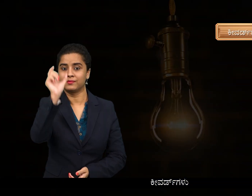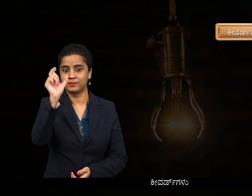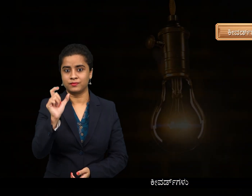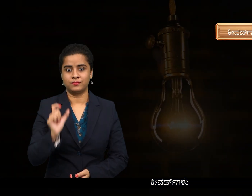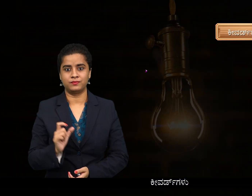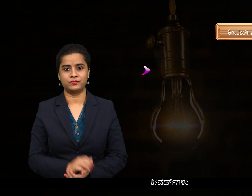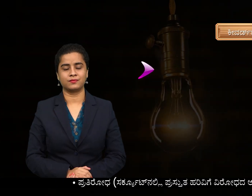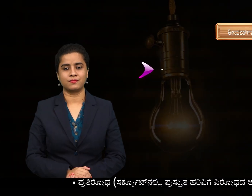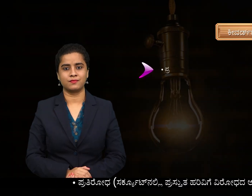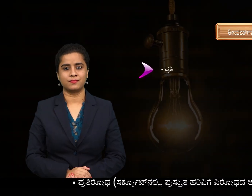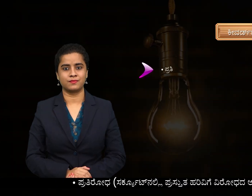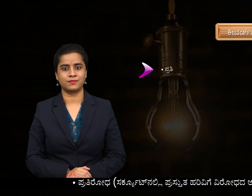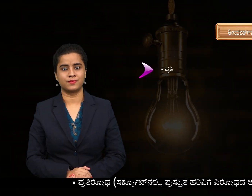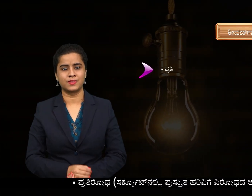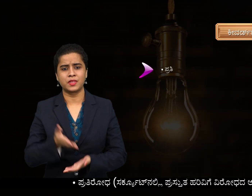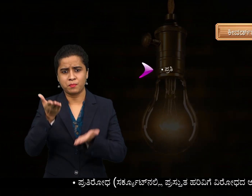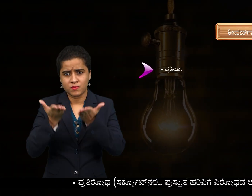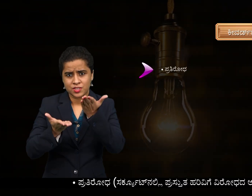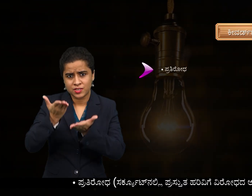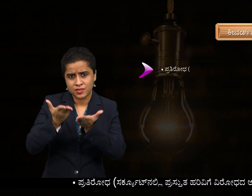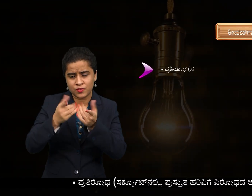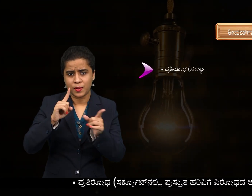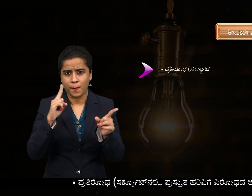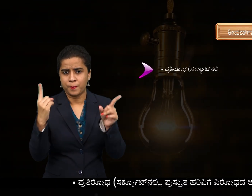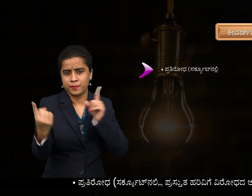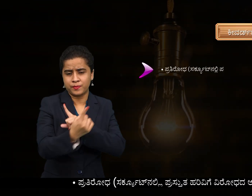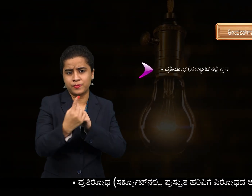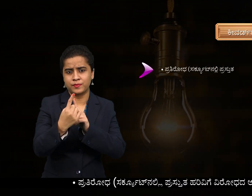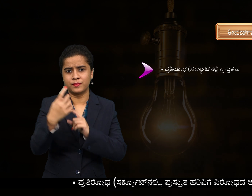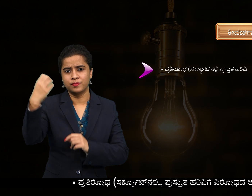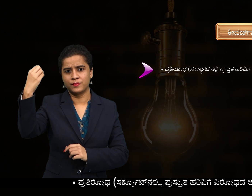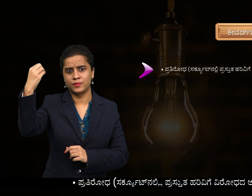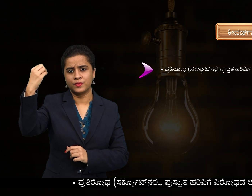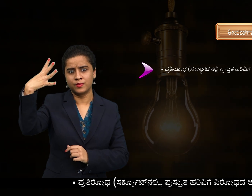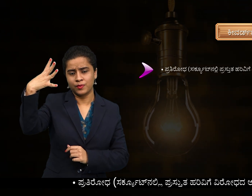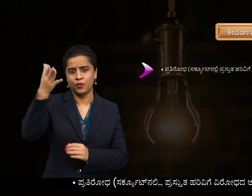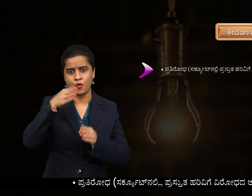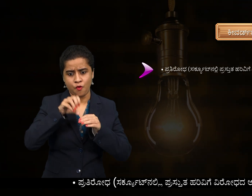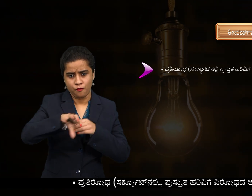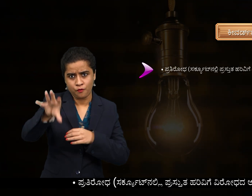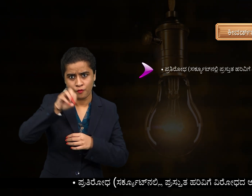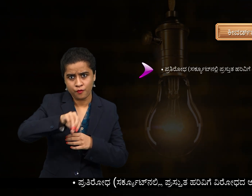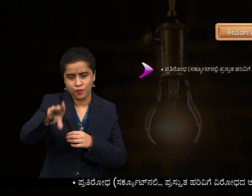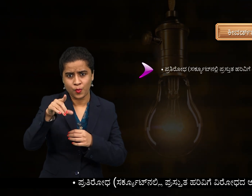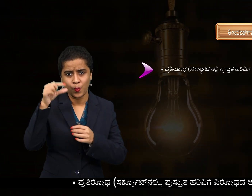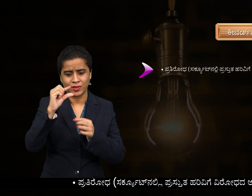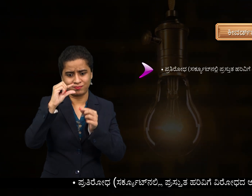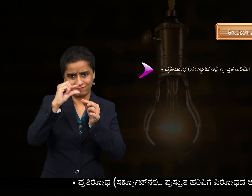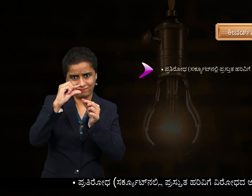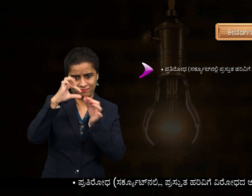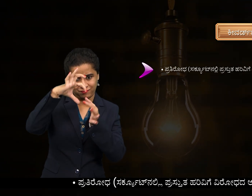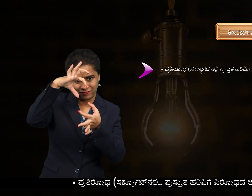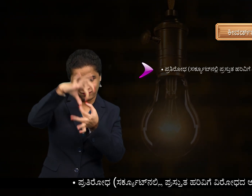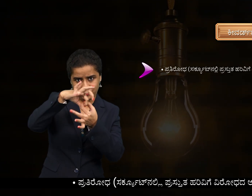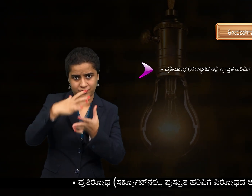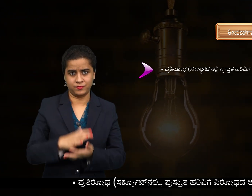ಕೀವರ್ಡ್ಗಳು, ಪ್ರತಿರೋಧಕ ಸರ್ಕ್ಯೂಟ್ನಲ್ಲಿ ಪ್ರಸ್ತುತ ಹರಿವಿಗೆ ವಿರೋಧದ ಅಳತೆ,